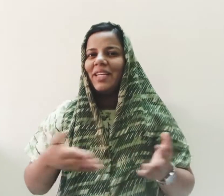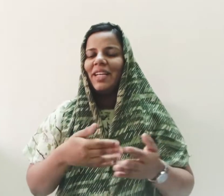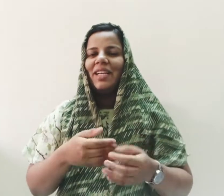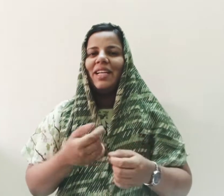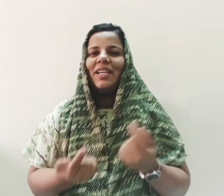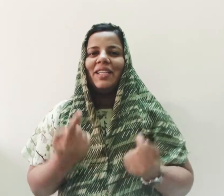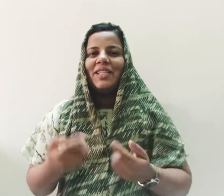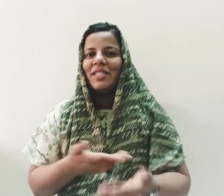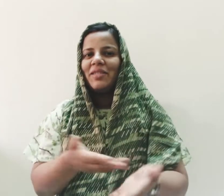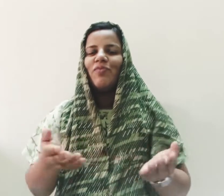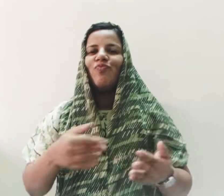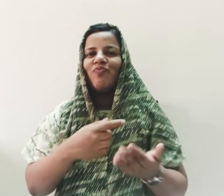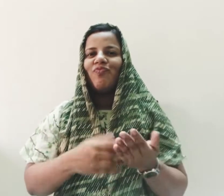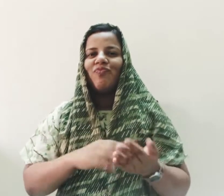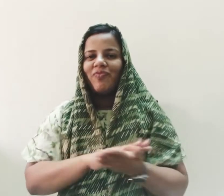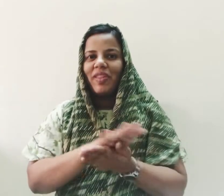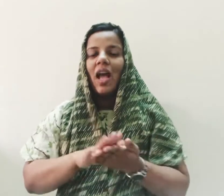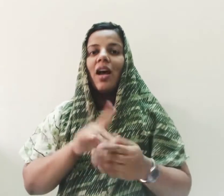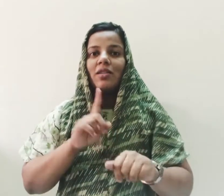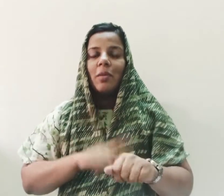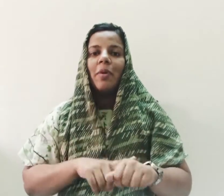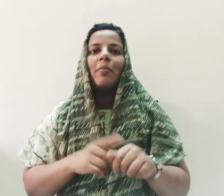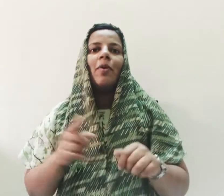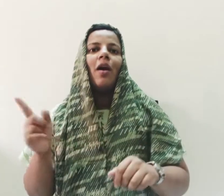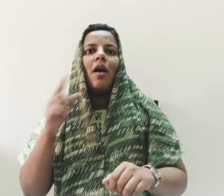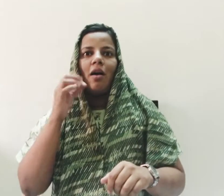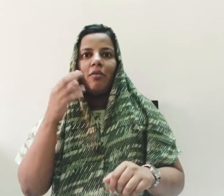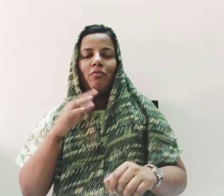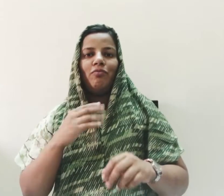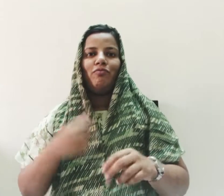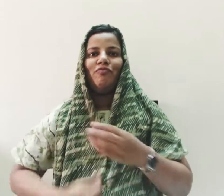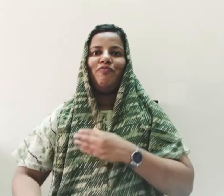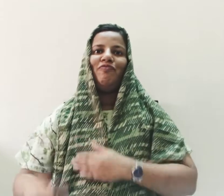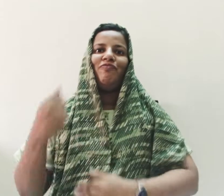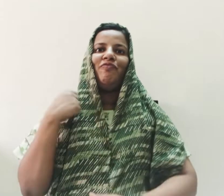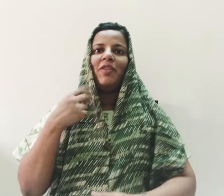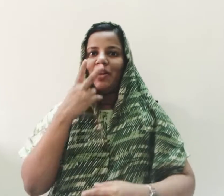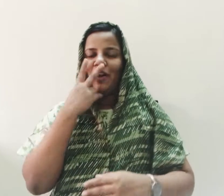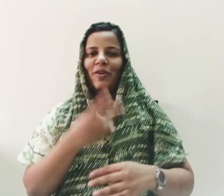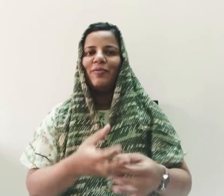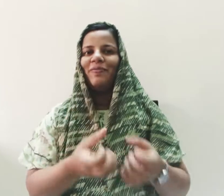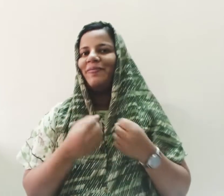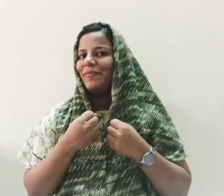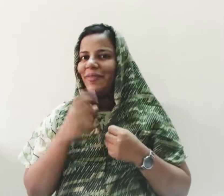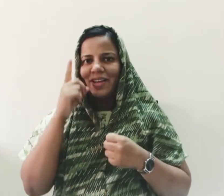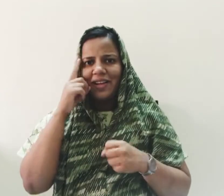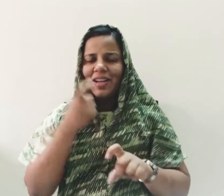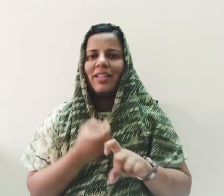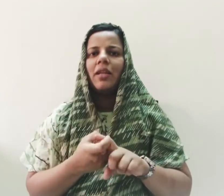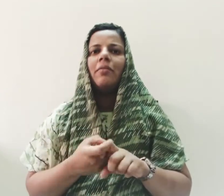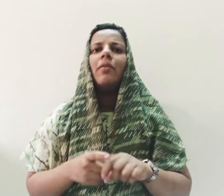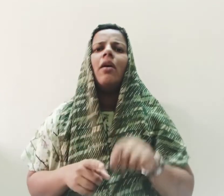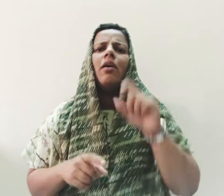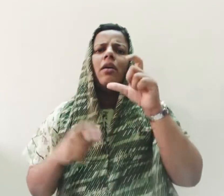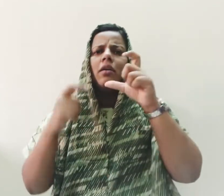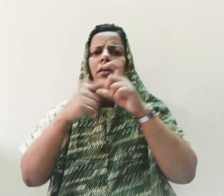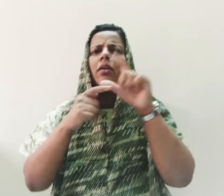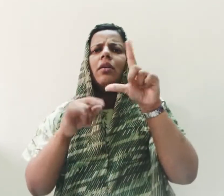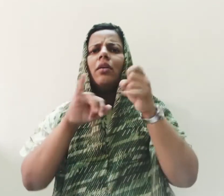പൂട്ടുന്നത് ഏലീഷയായിരുന്നു. അപ്പം ആ ചരിത്രം നമ്മൾ പഠിക്കുമ്പോൾ നമുക്ക് മനസ്സിലാക്കുവാൻ കഴിയുന്നത് ഏലീഷ ഒരു സാധാരണ